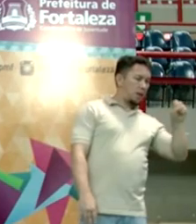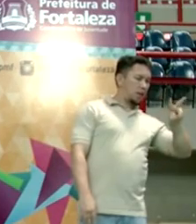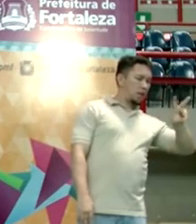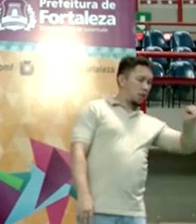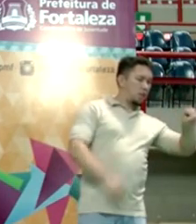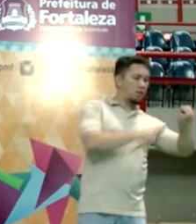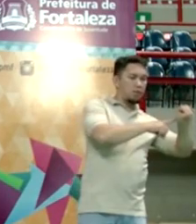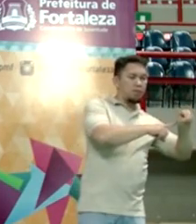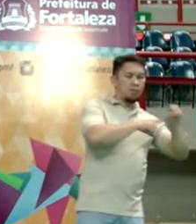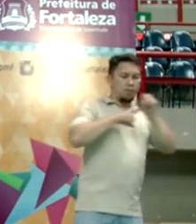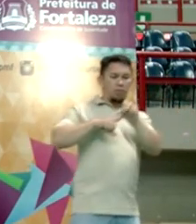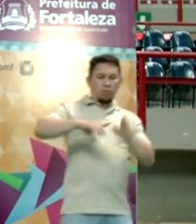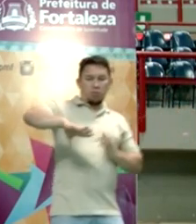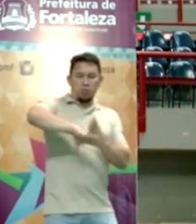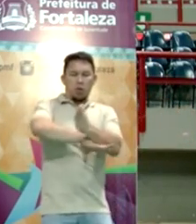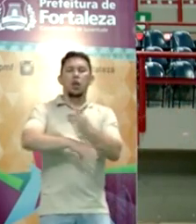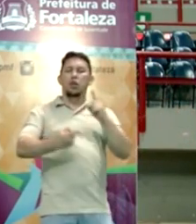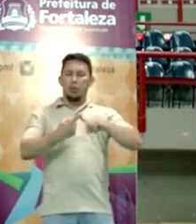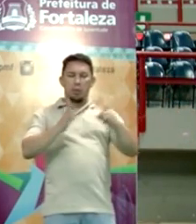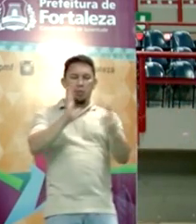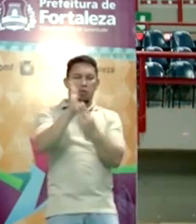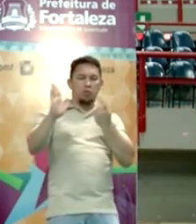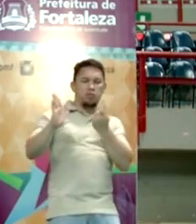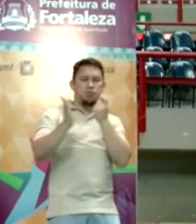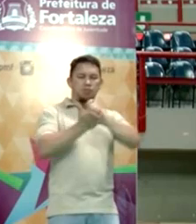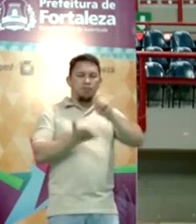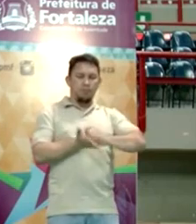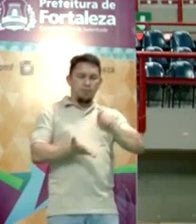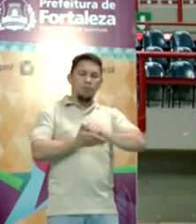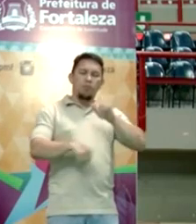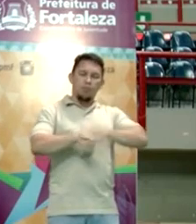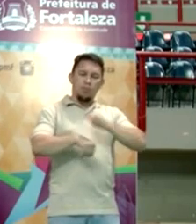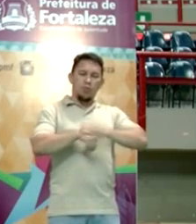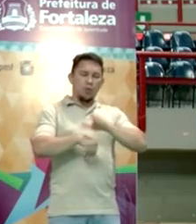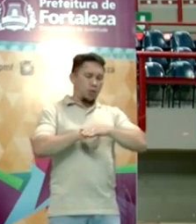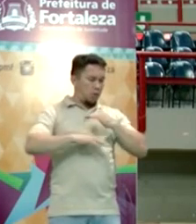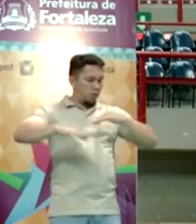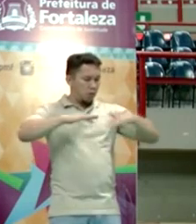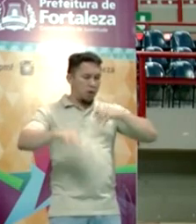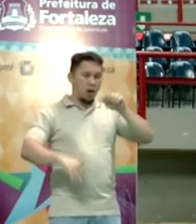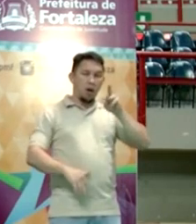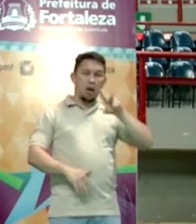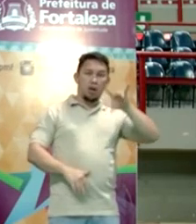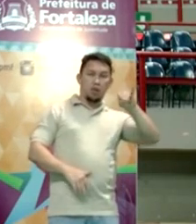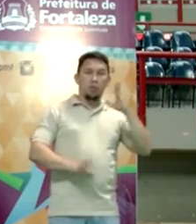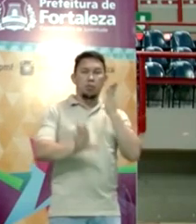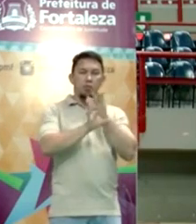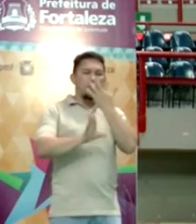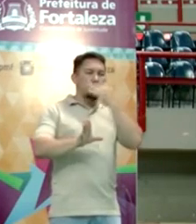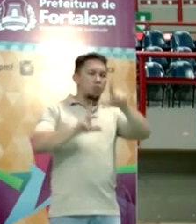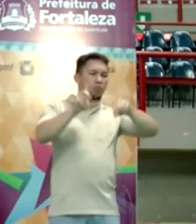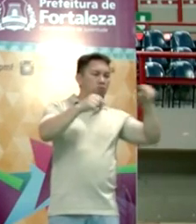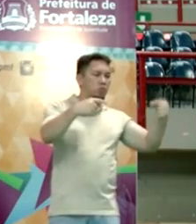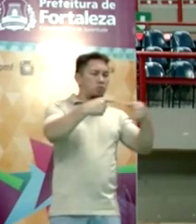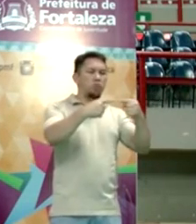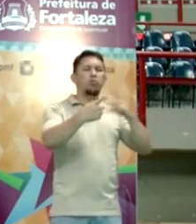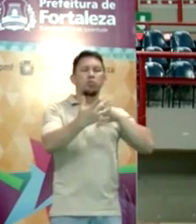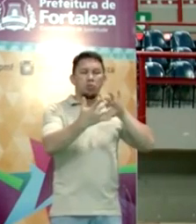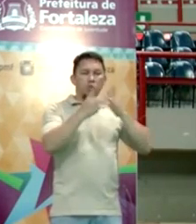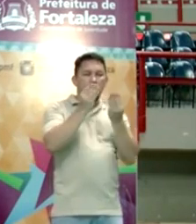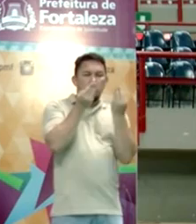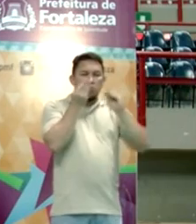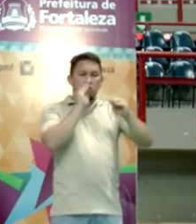um papel de quê? De autoria, porque ele não só escolhe os seus próprios caminhos de leitura, como ele